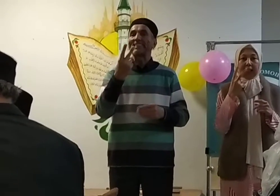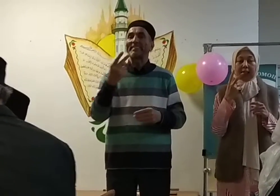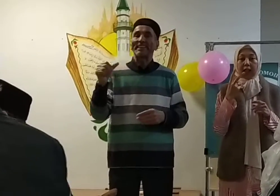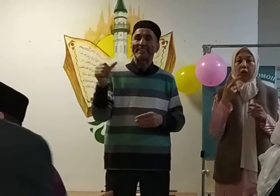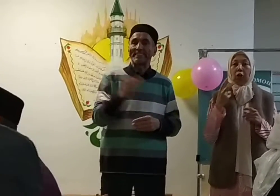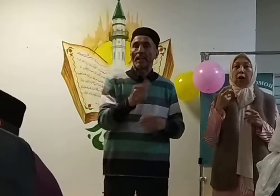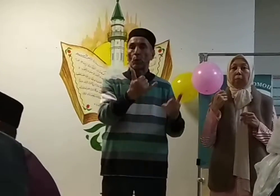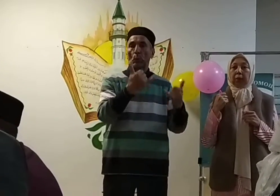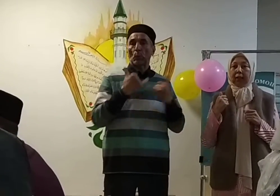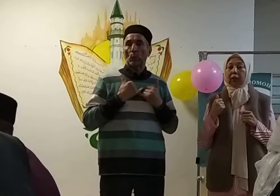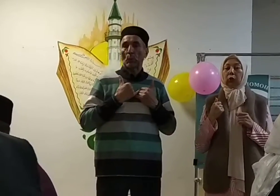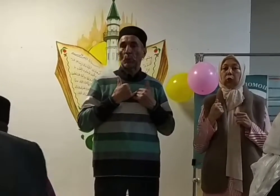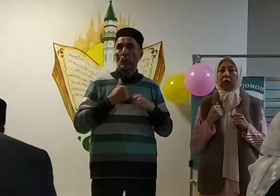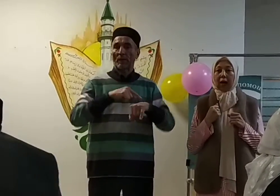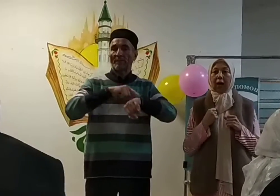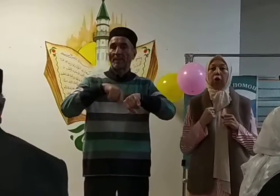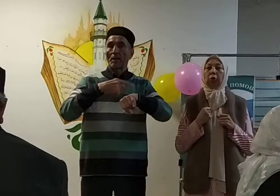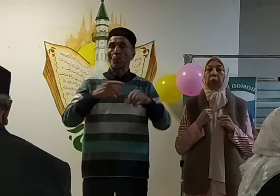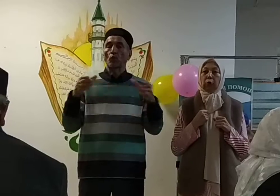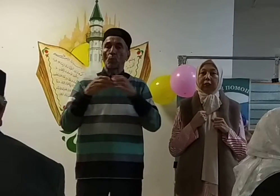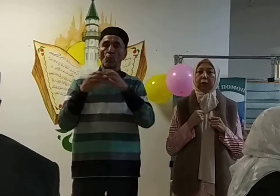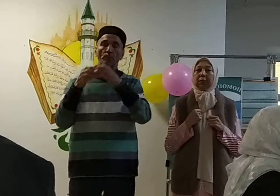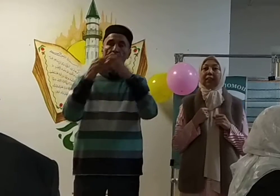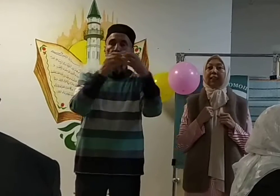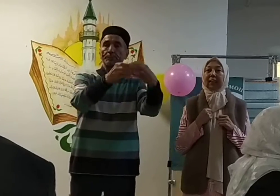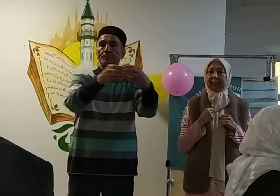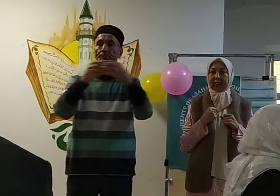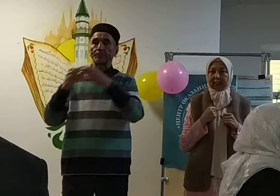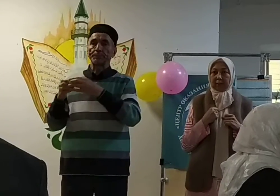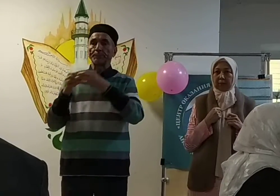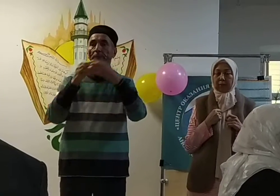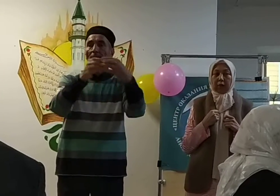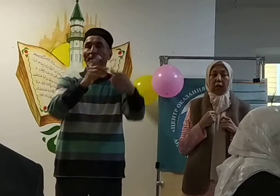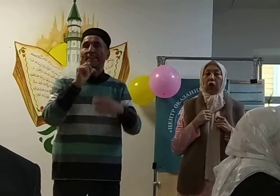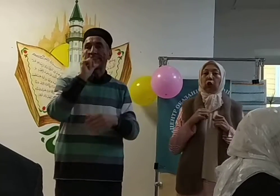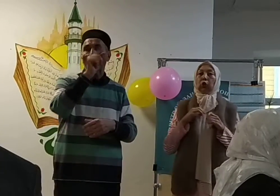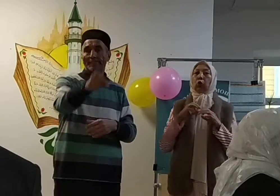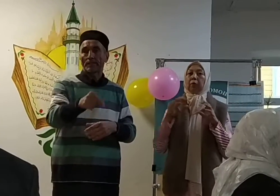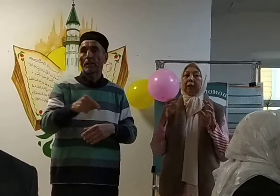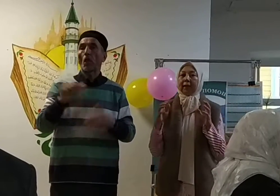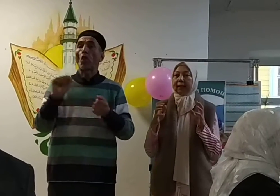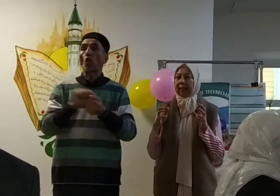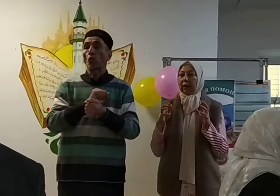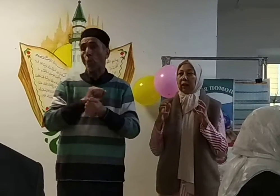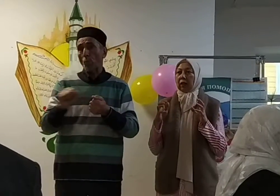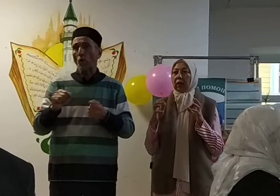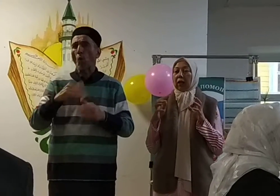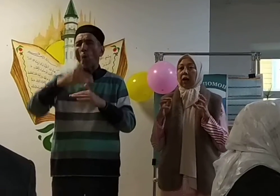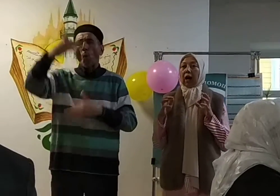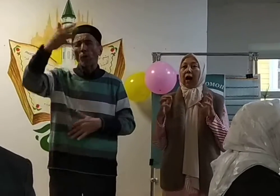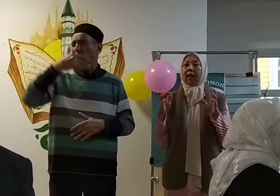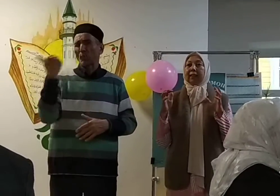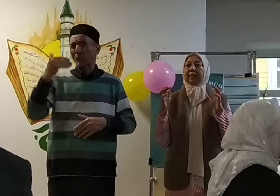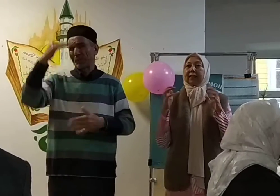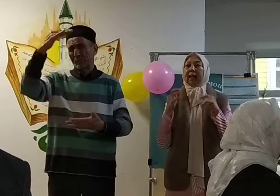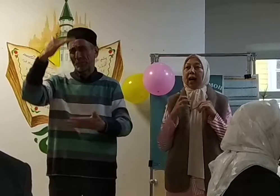2 недели, мы туда будем ездить. Документы, они